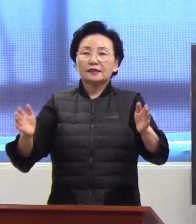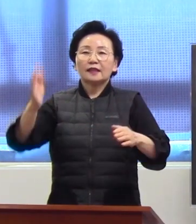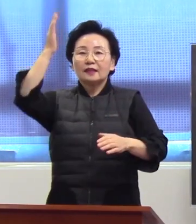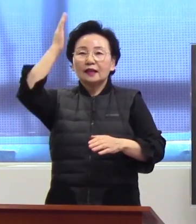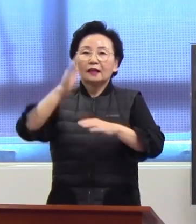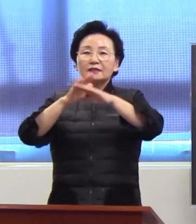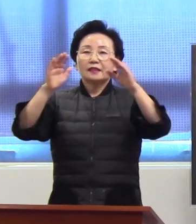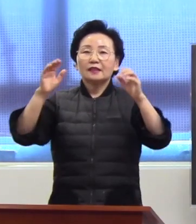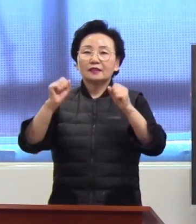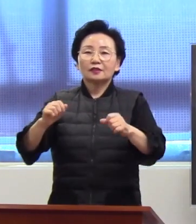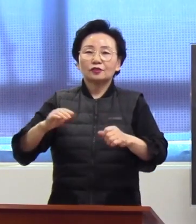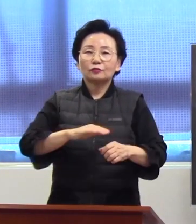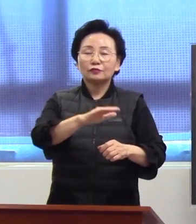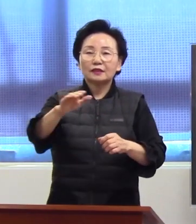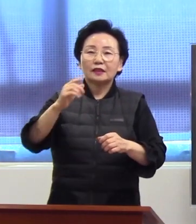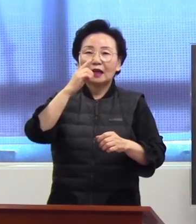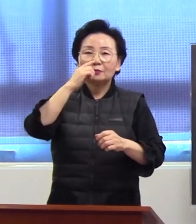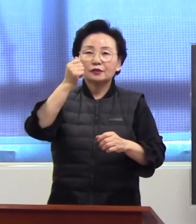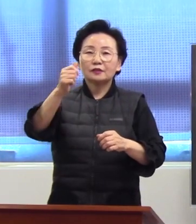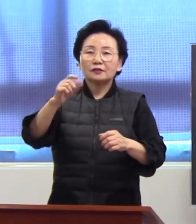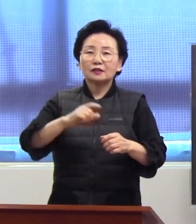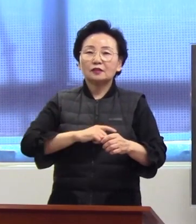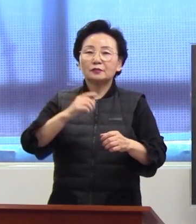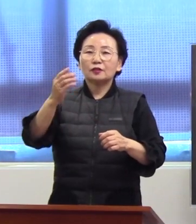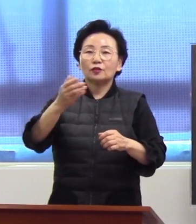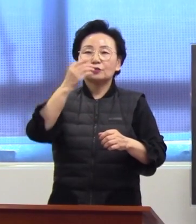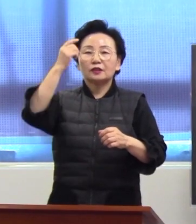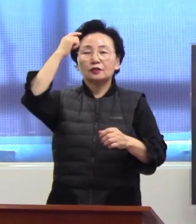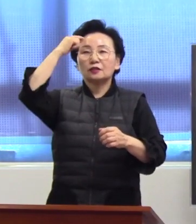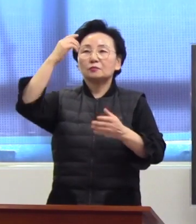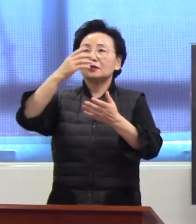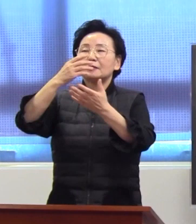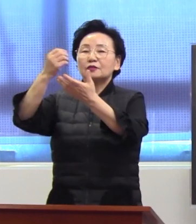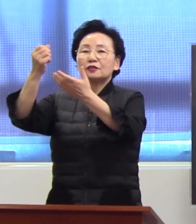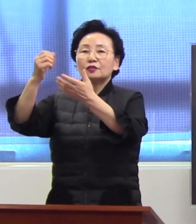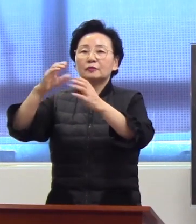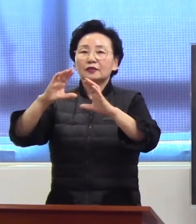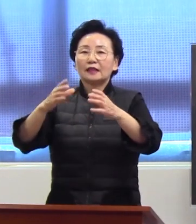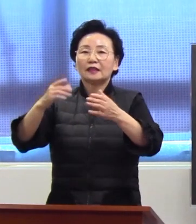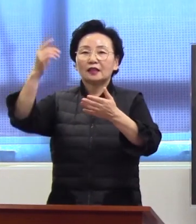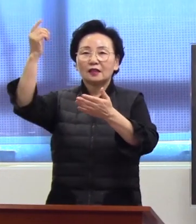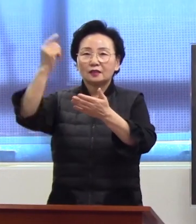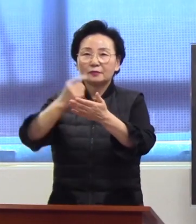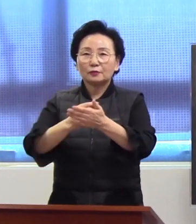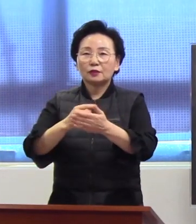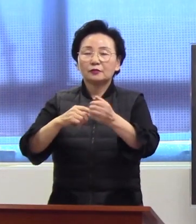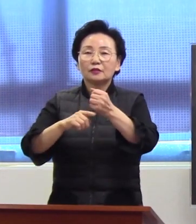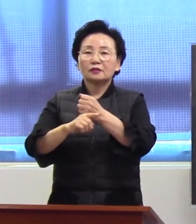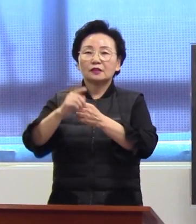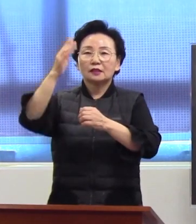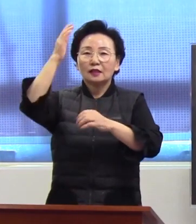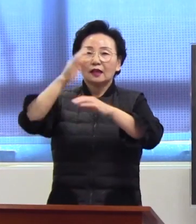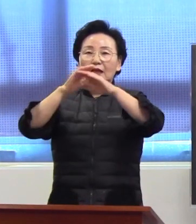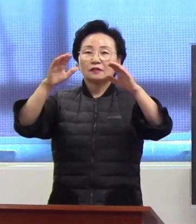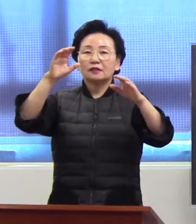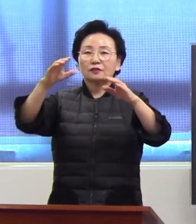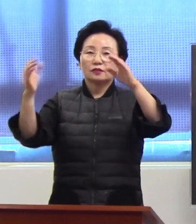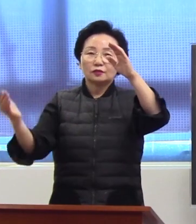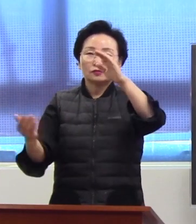시작. 하늘에 계신 우리 아버지여 이름이 거룩히 여김을 받으시오며 나라의 임하시는 뜻이 하늘에서